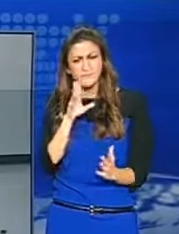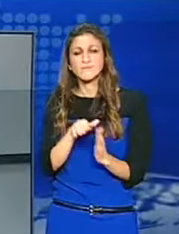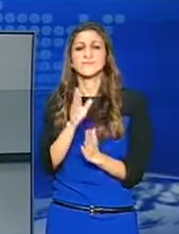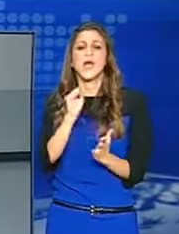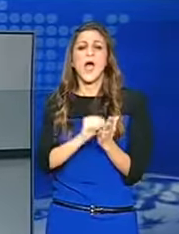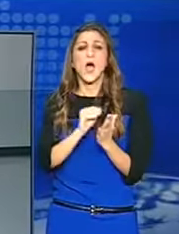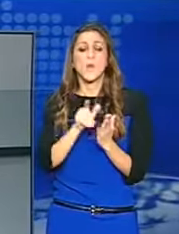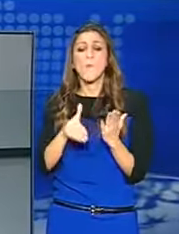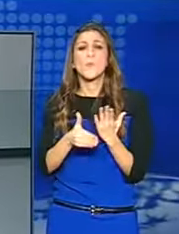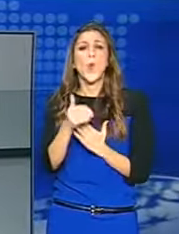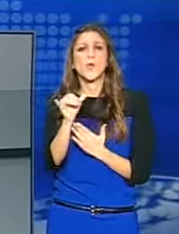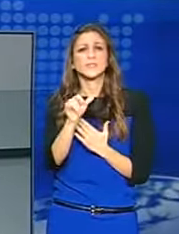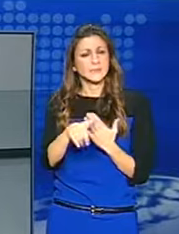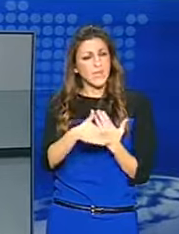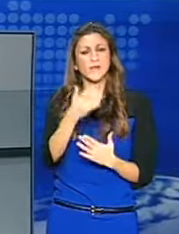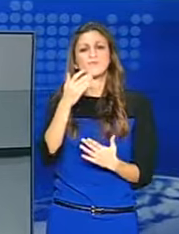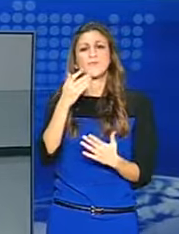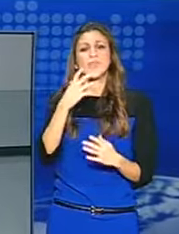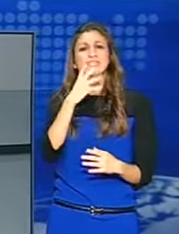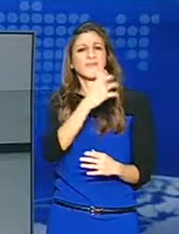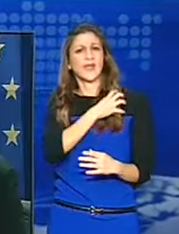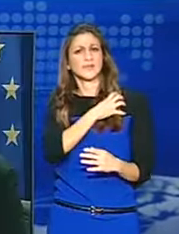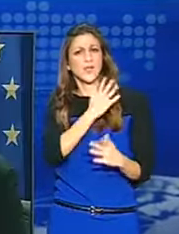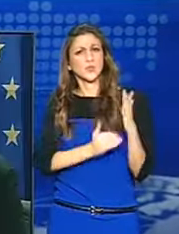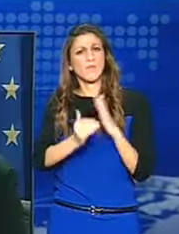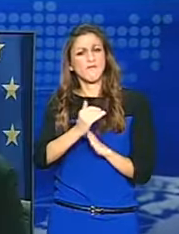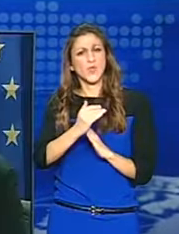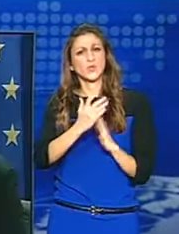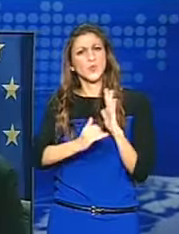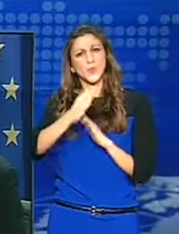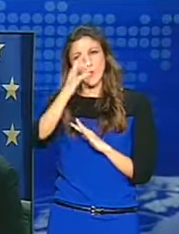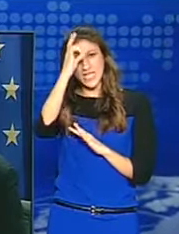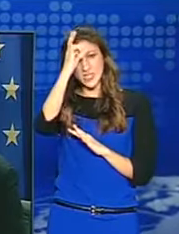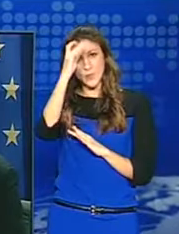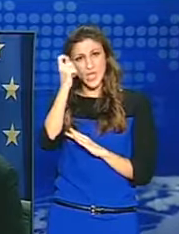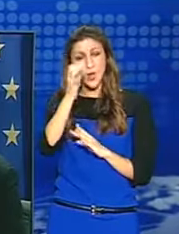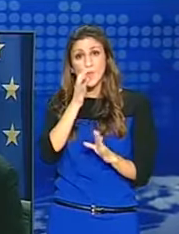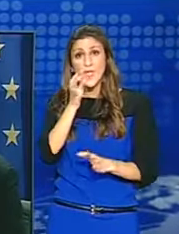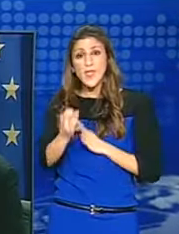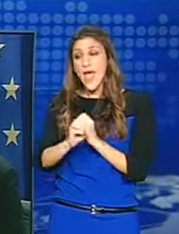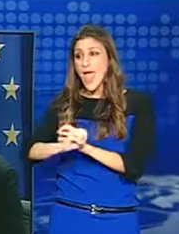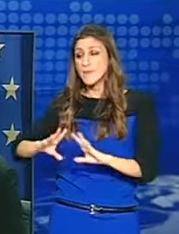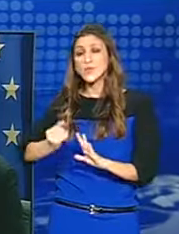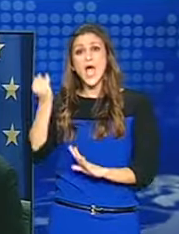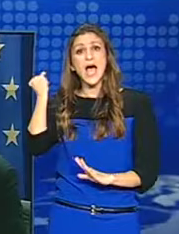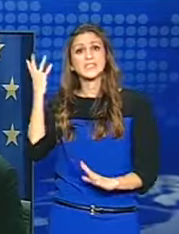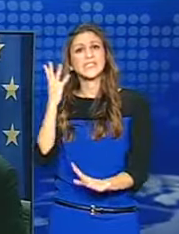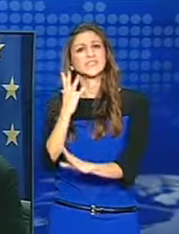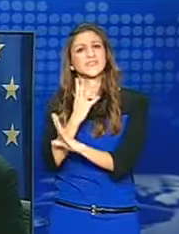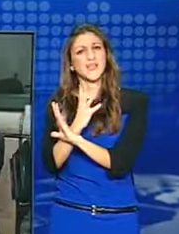ταξίαρχος δημήτρης γεωργατζής ο οποίος προίσταται της οικονομικής αστυνομίας επισήμανε στον αντιεισαγγελέα του αρείου πάγου κύριο νίκο παντελή